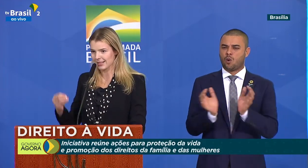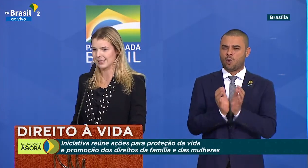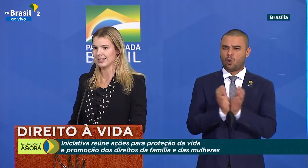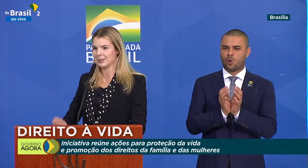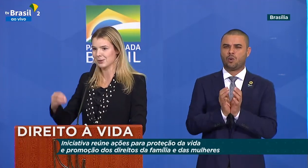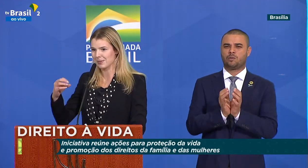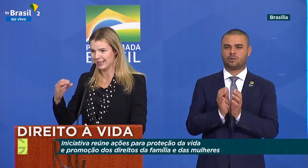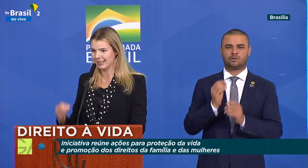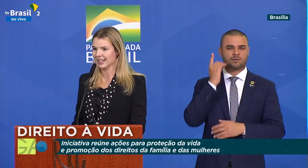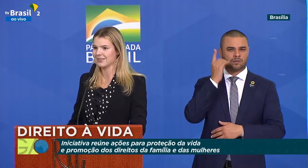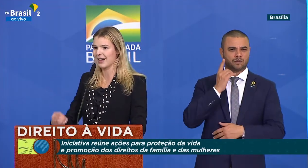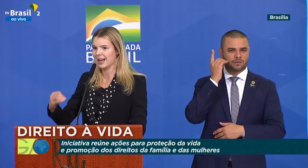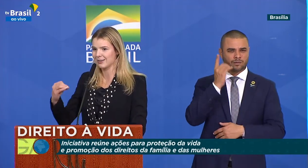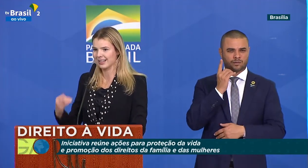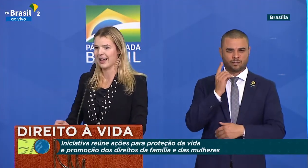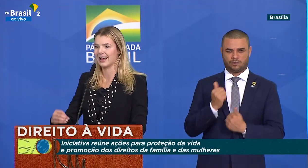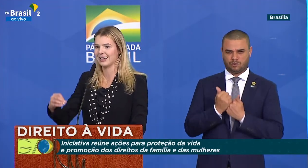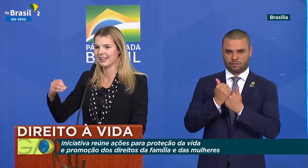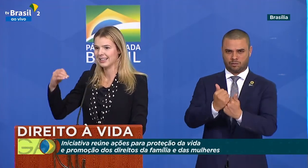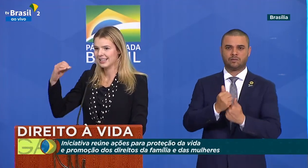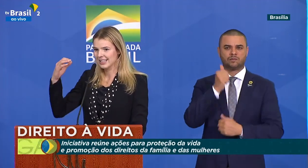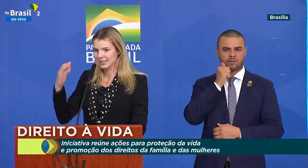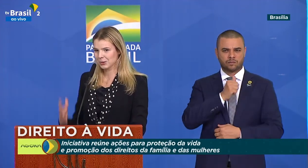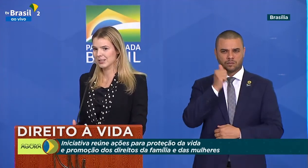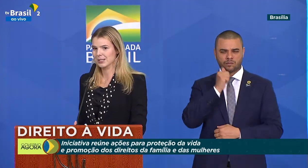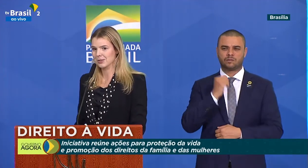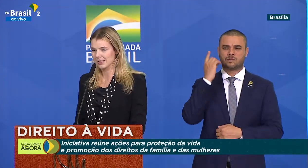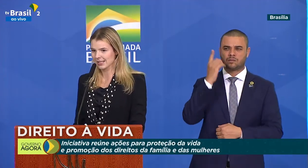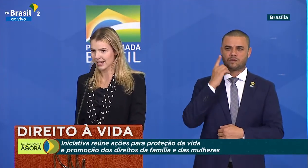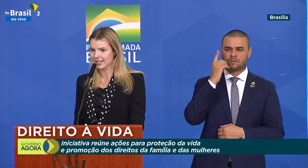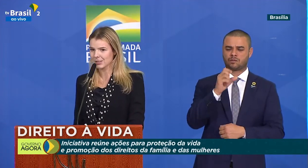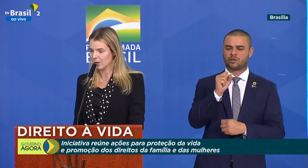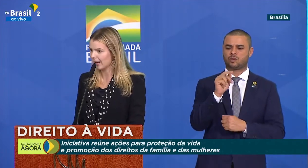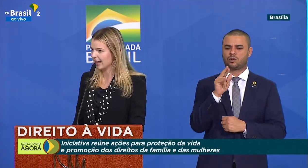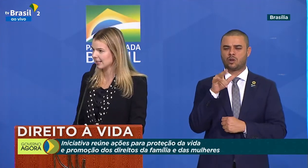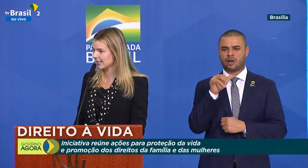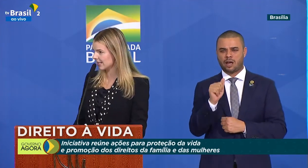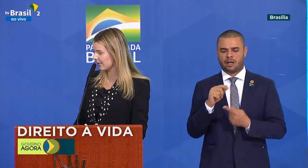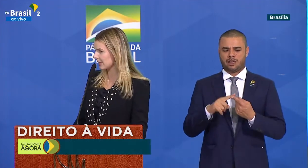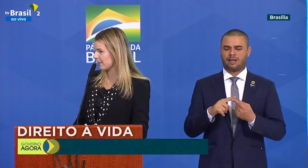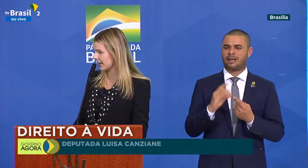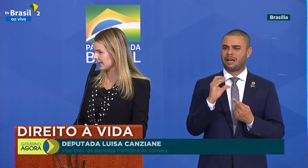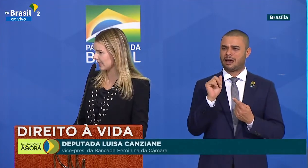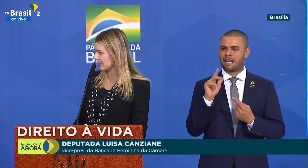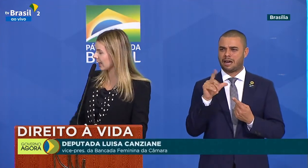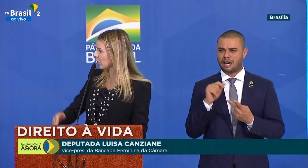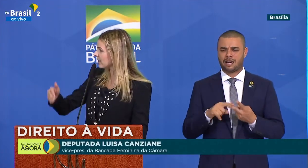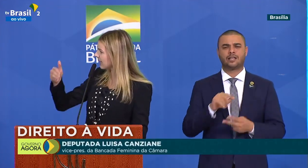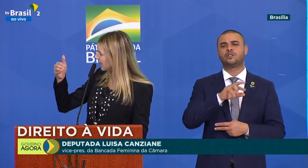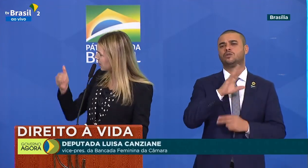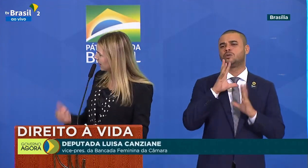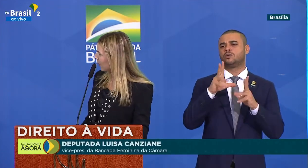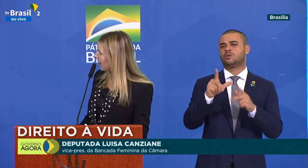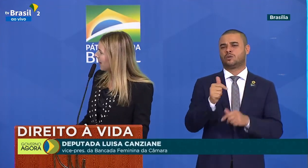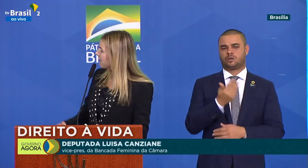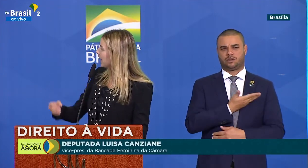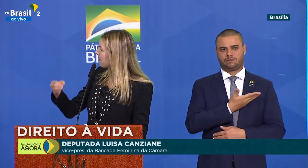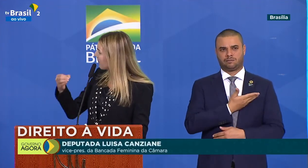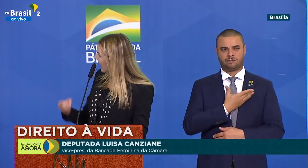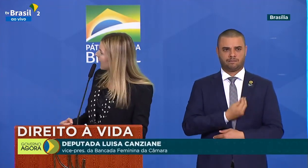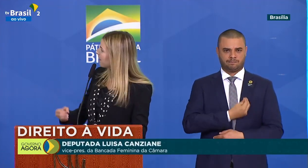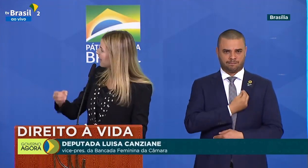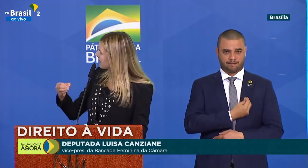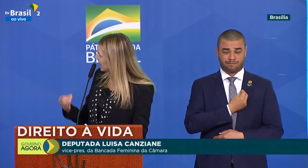Deputado a Soraia Santos varia na Carvalho Karla todas as nossas queridas colegas que se fazem presentes a nossa gratidão